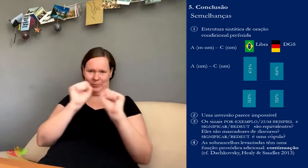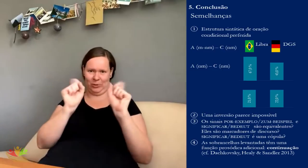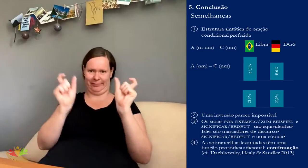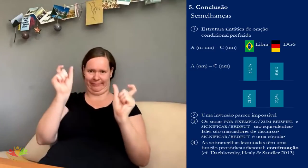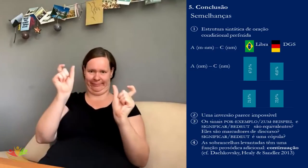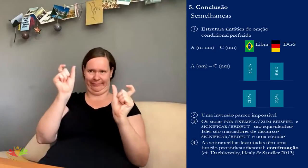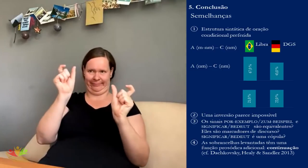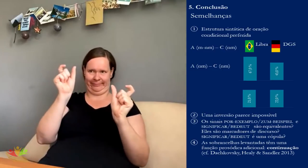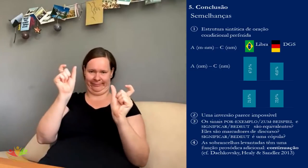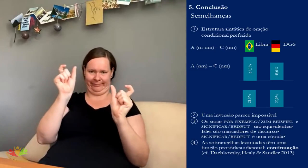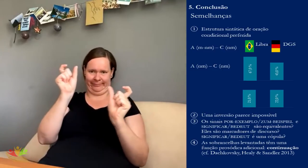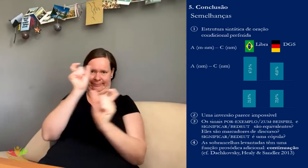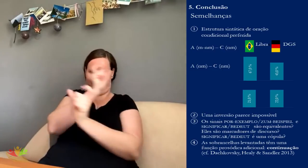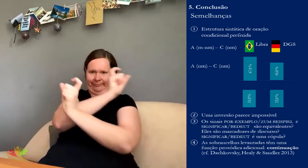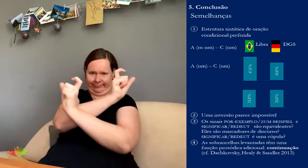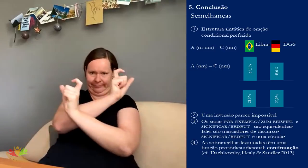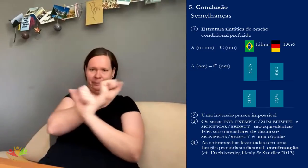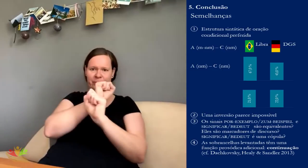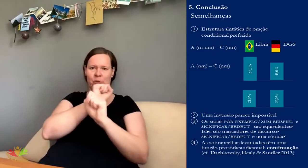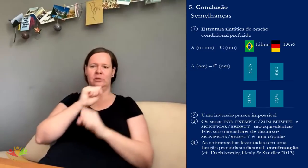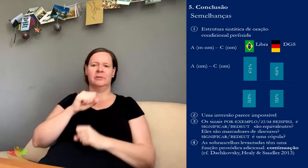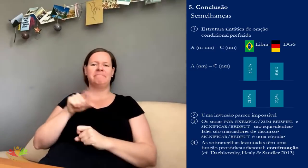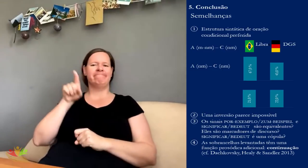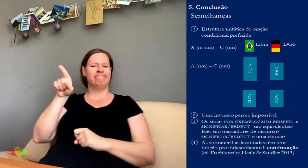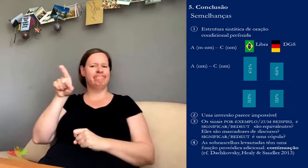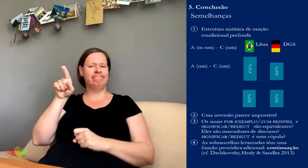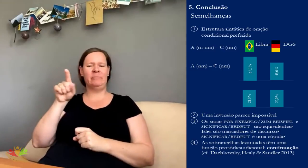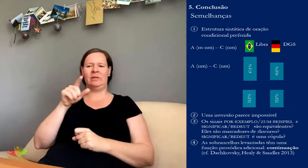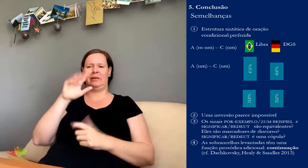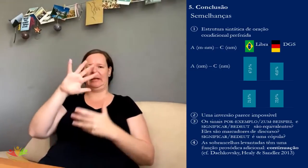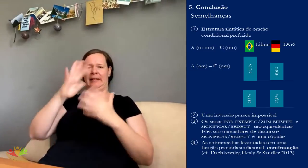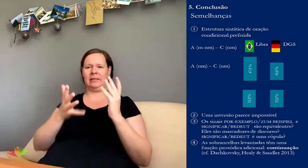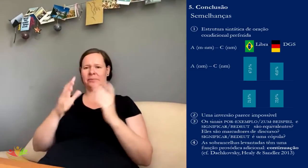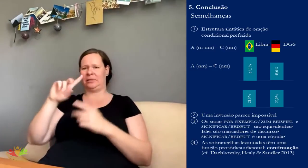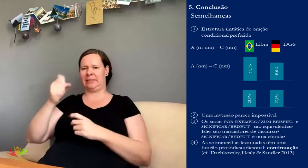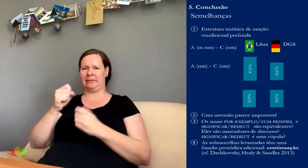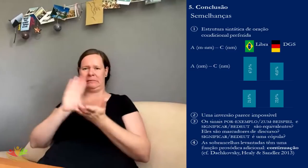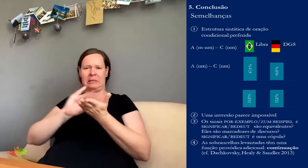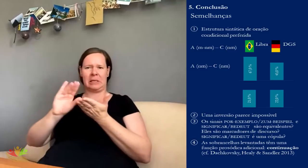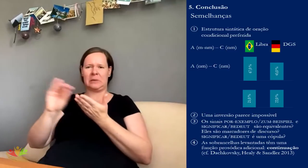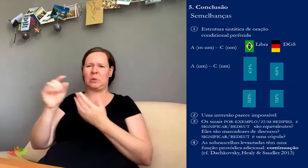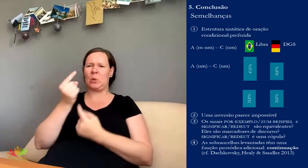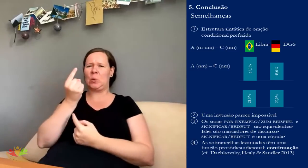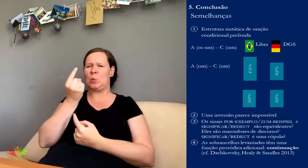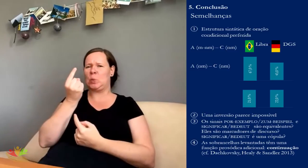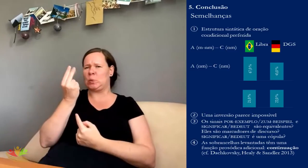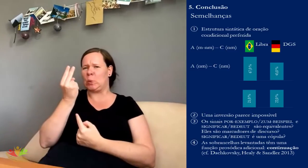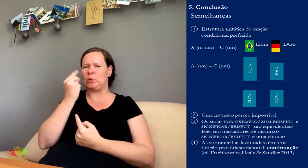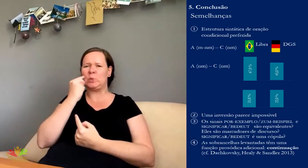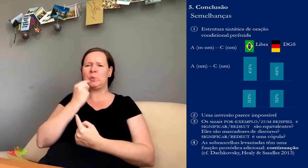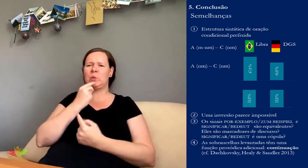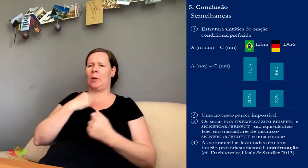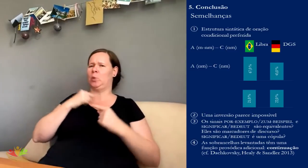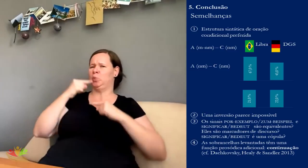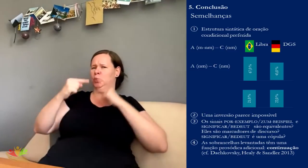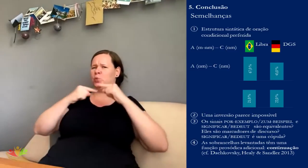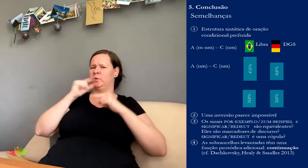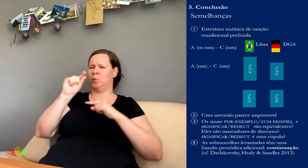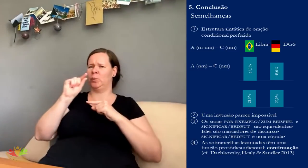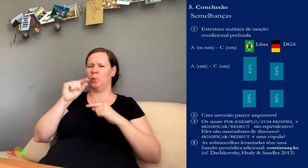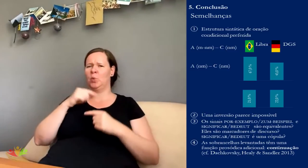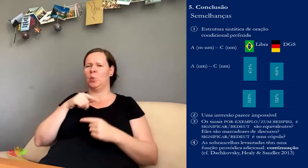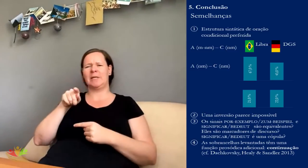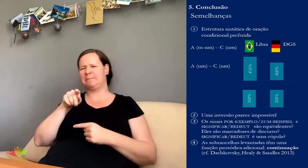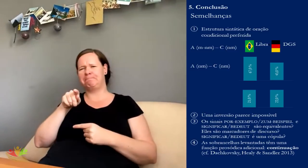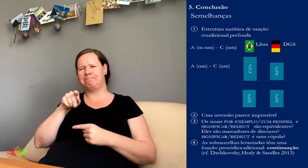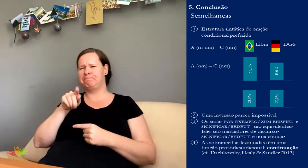é de que a inversão da oração consequente e antecedente é impossível nas duas línguas. Em alguns